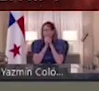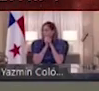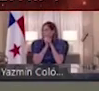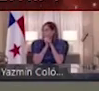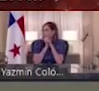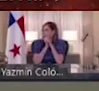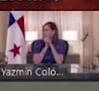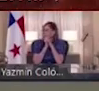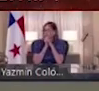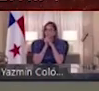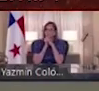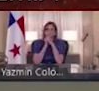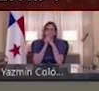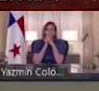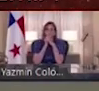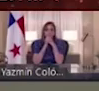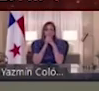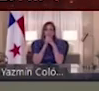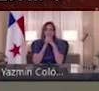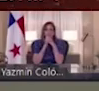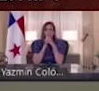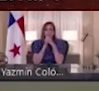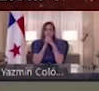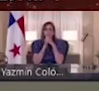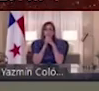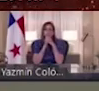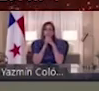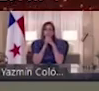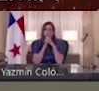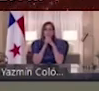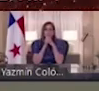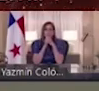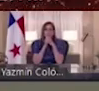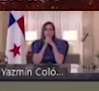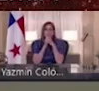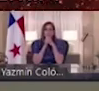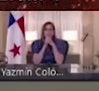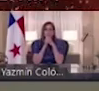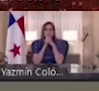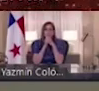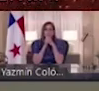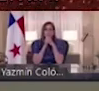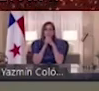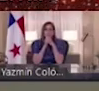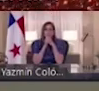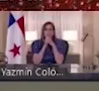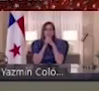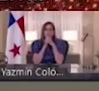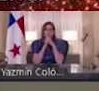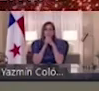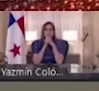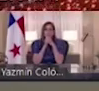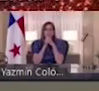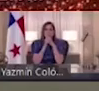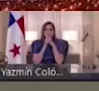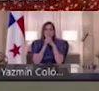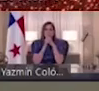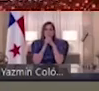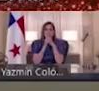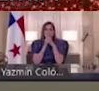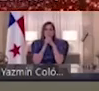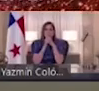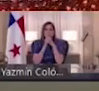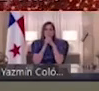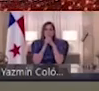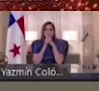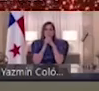esta mañana en este importante evento que tiene como objetivo mostrar la realidad de la mujer rural a nivel de toda Latinoamérica.